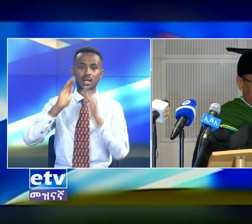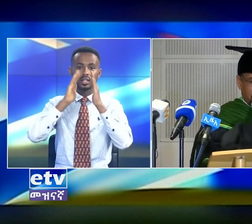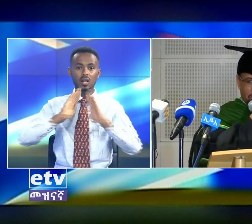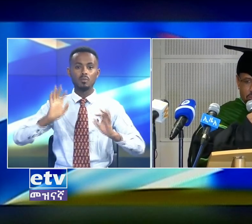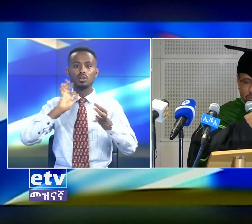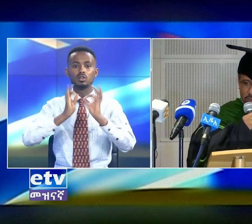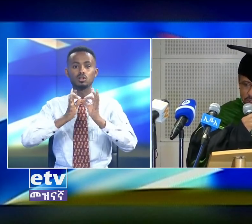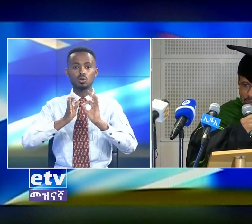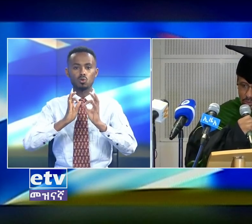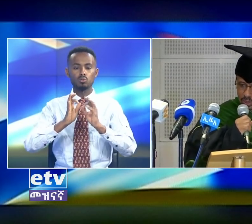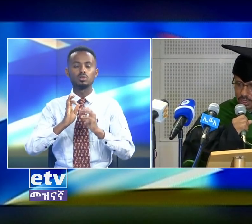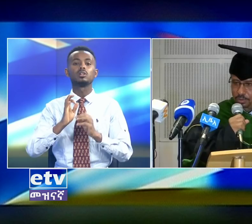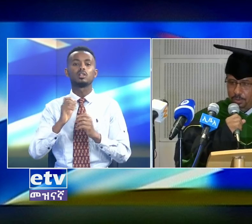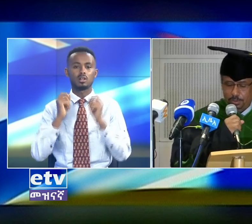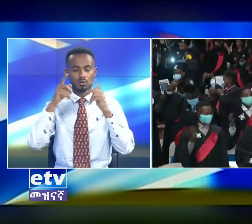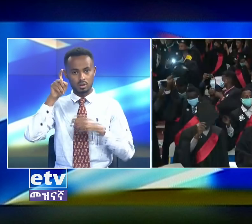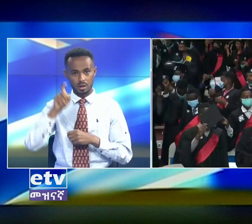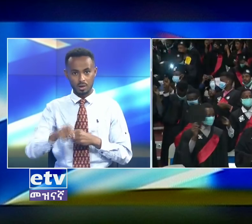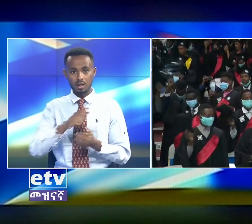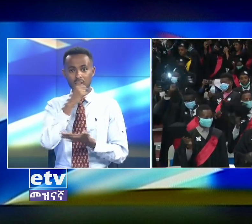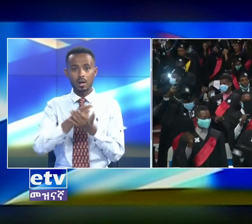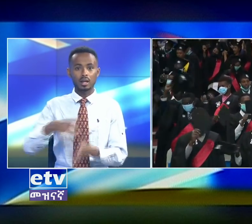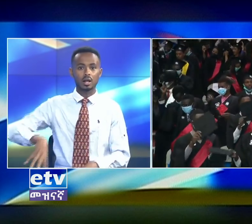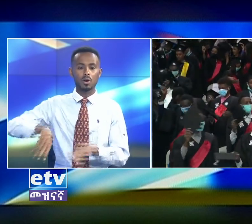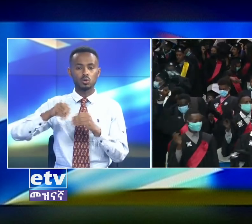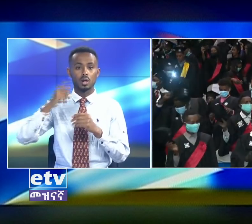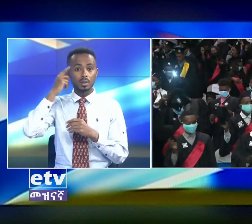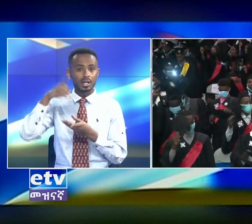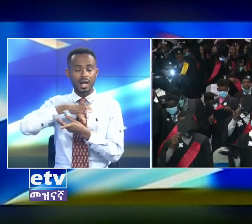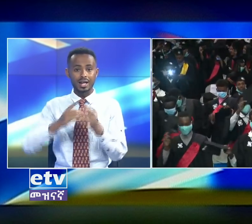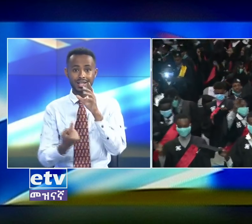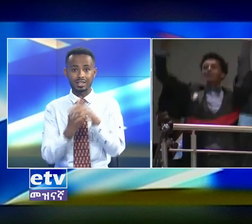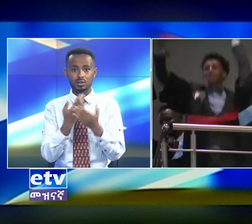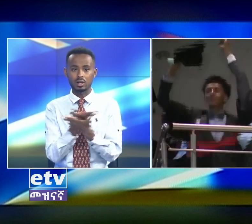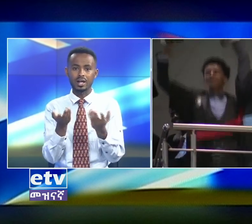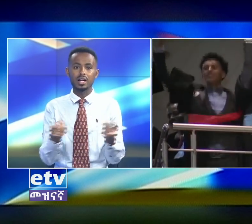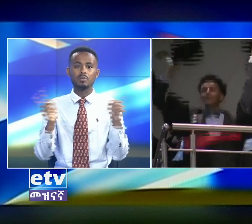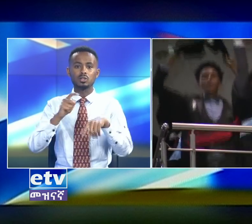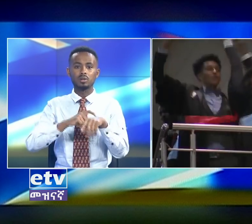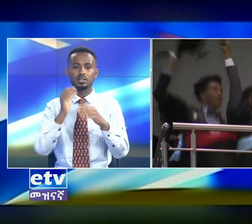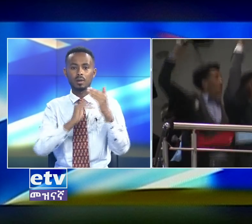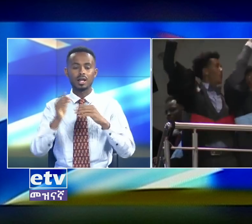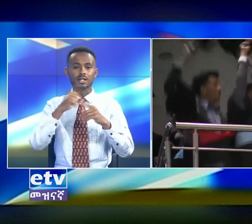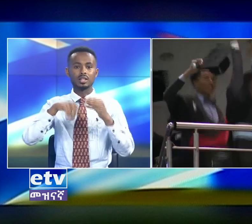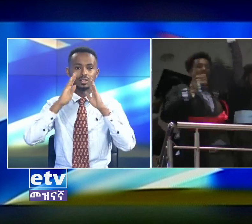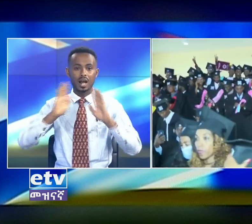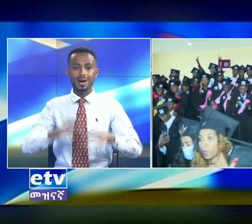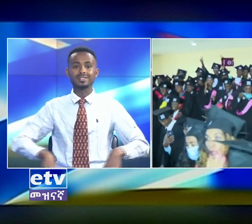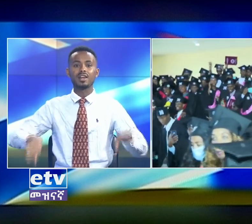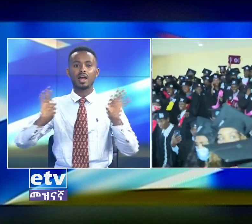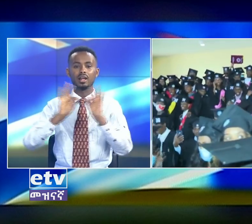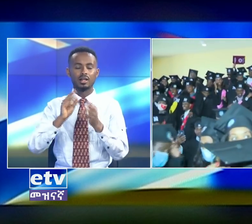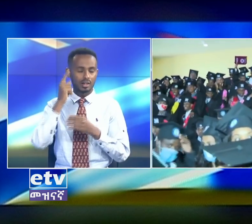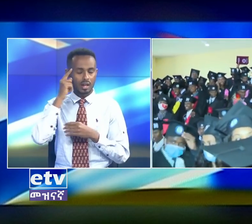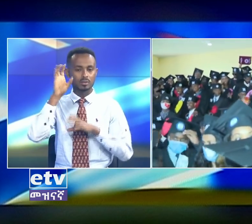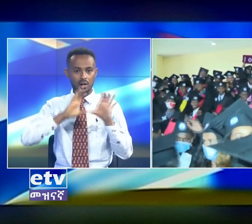ትርጉም ትገነዘባላችሁ ያውቃሉ። ተመራቂ ተማሪዎቹ በትግራይ ክልል የተከሰተው ነገር ከመቼውም ጊዜ በላይ ስለ ሰላም አስፈላጊነት